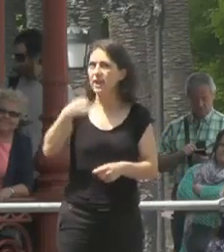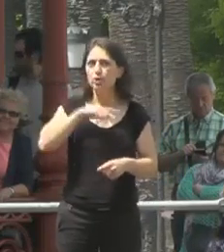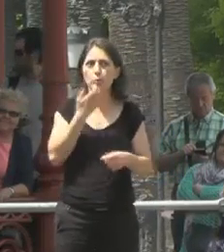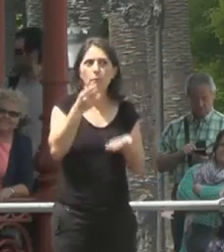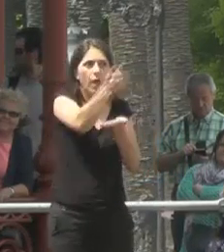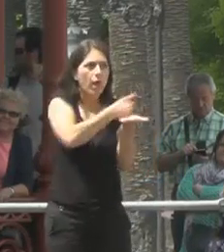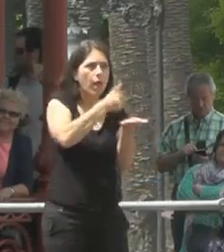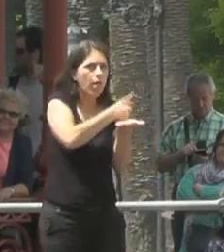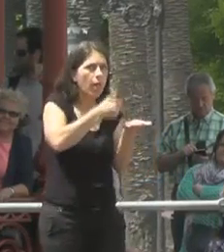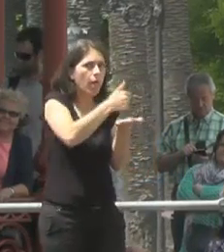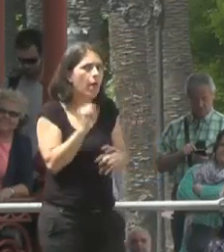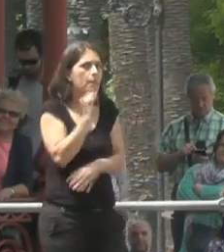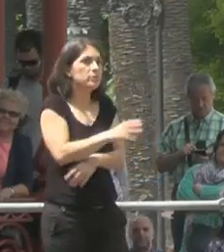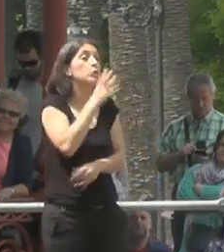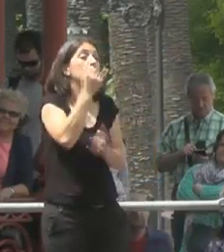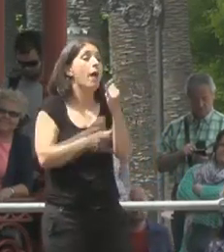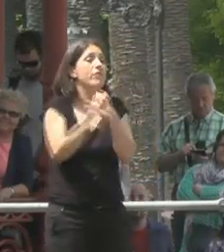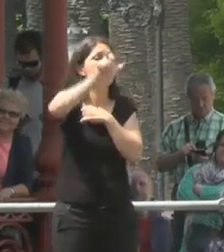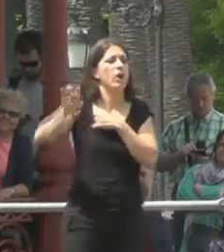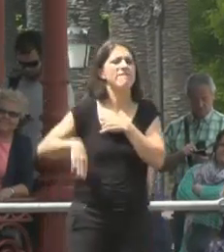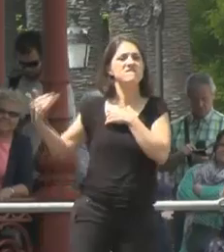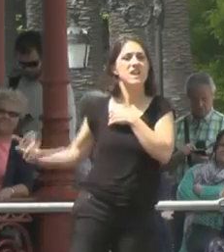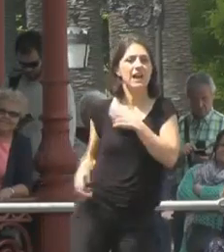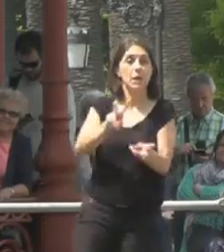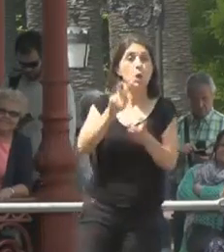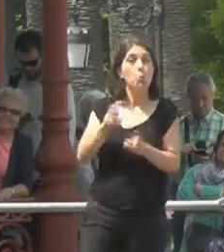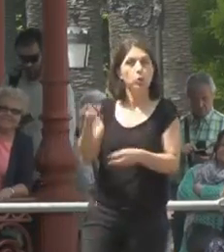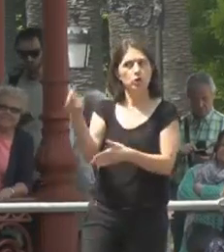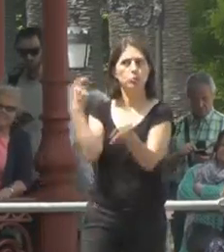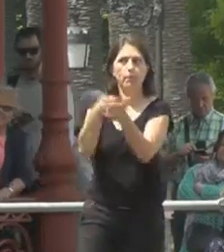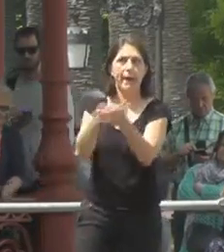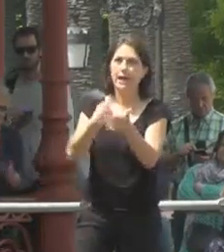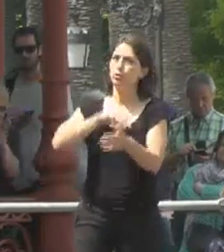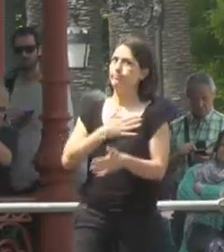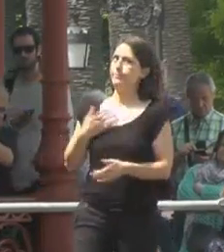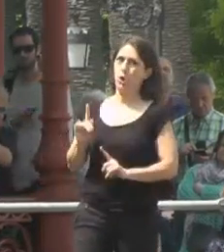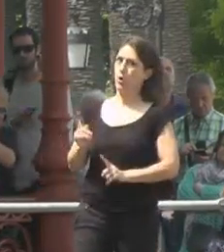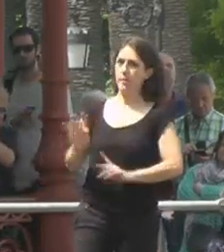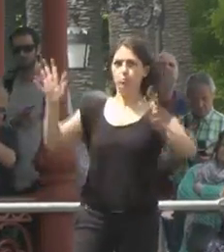queremos ingresar porque no le queremos cobrar los impuestos a los ricos. Eso es lo que hay detrás de esa frase.